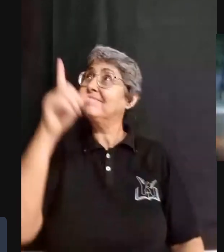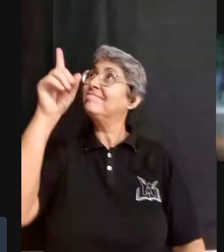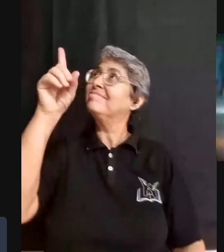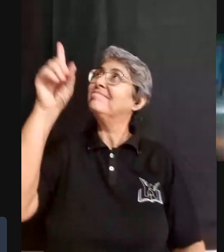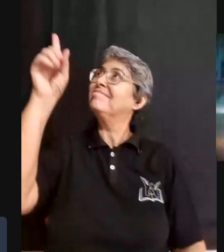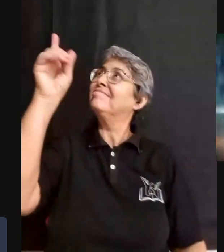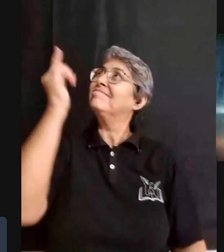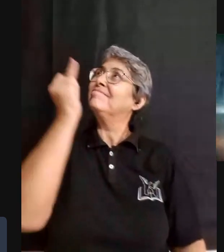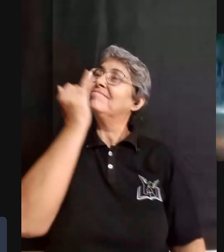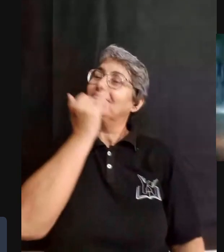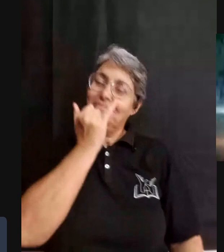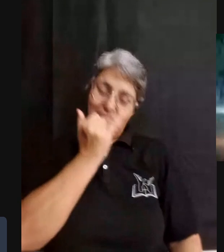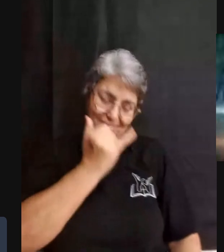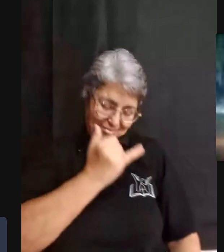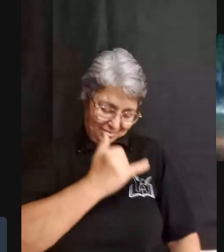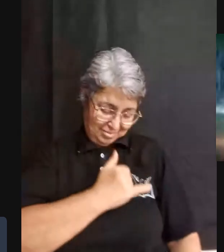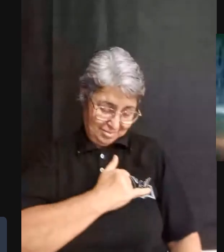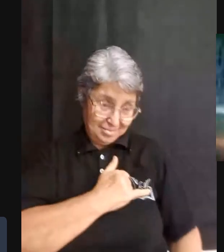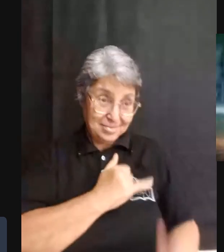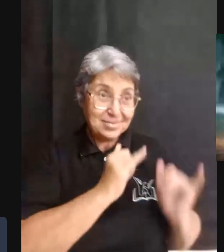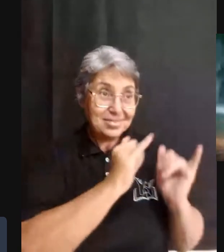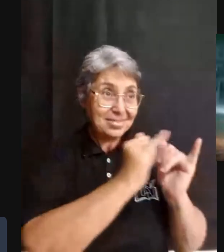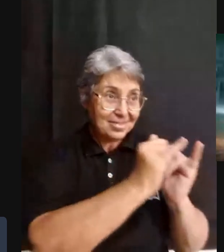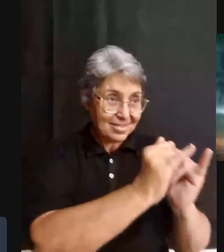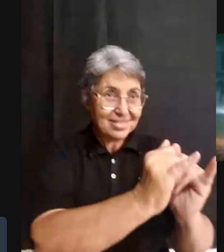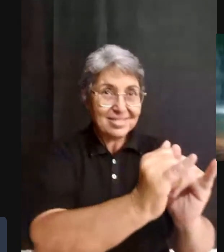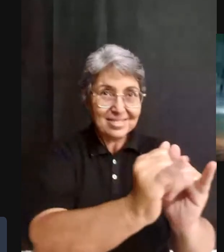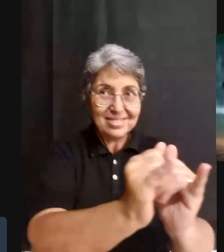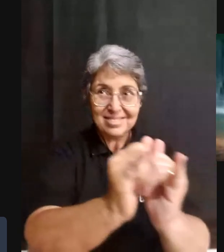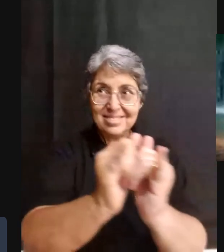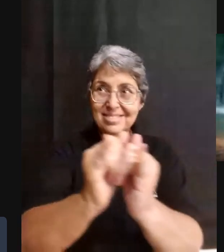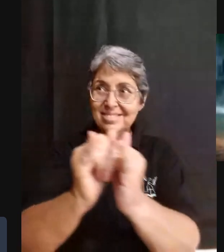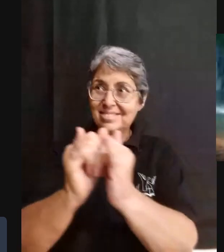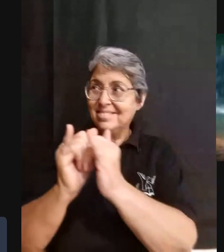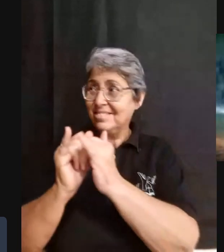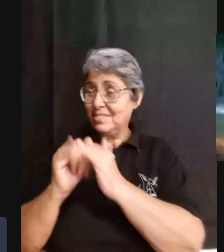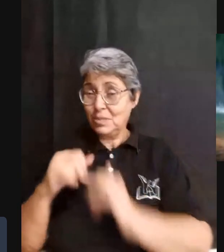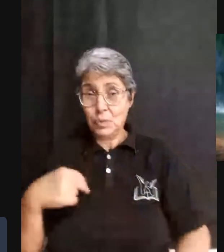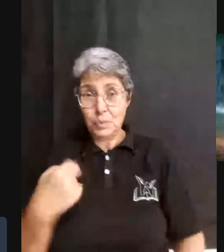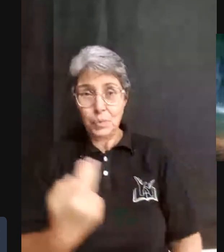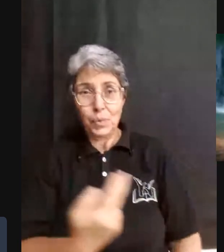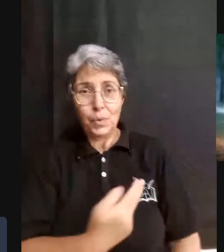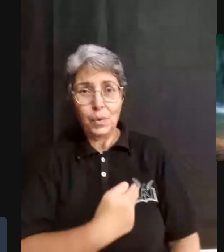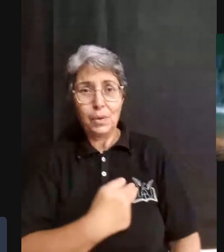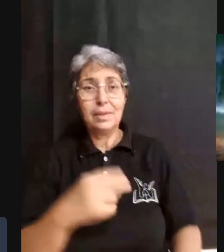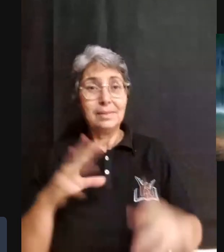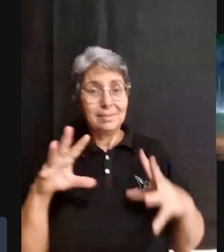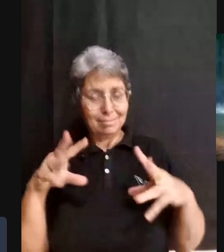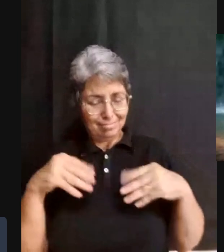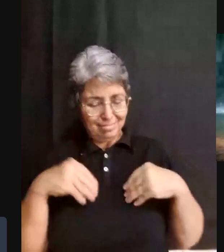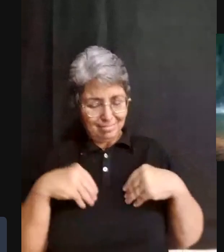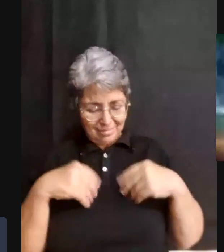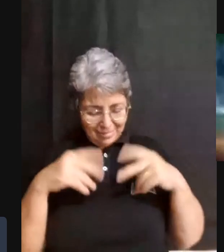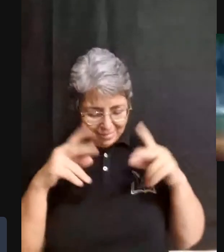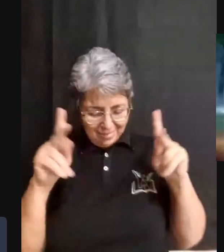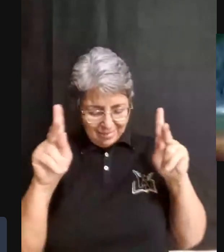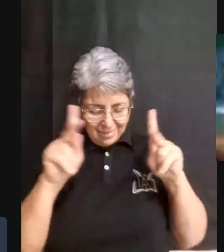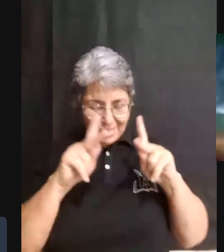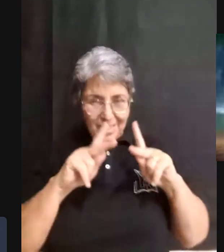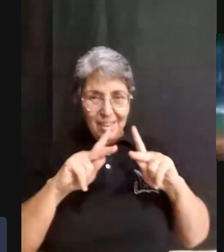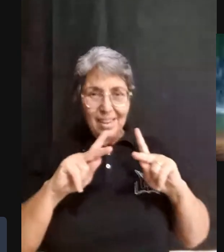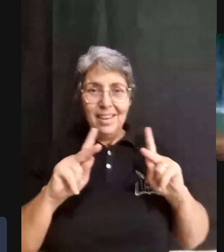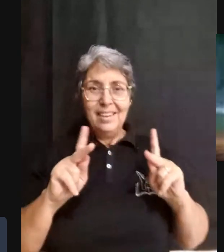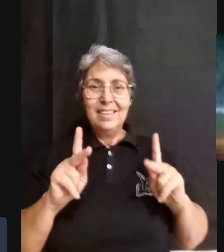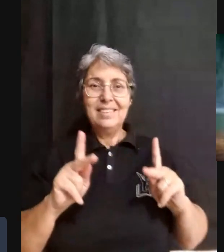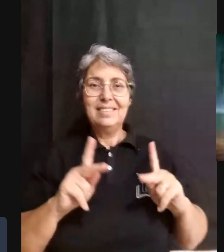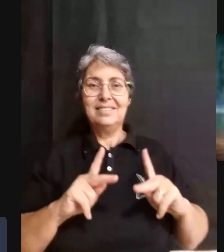justificados pela fé, nós temos paz para com